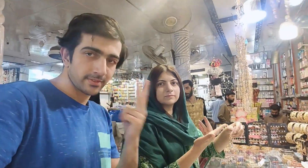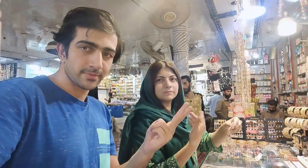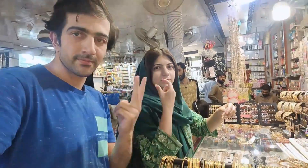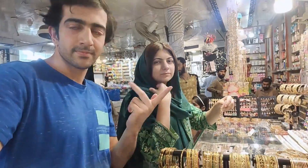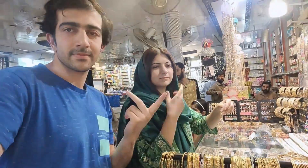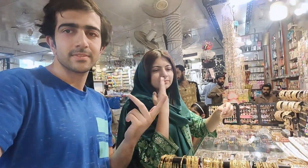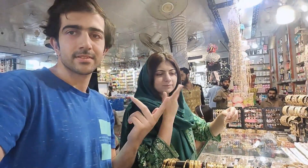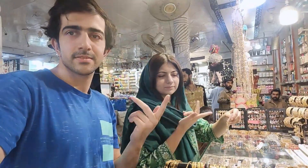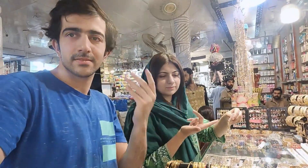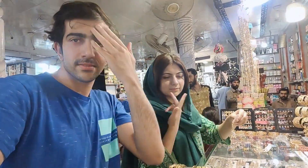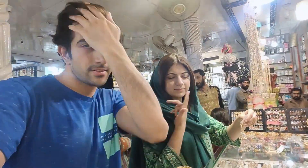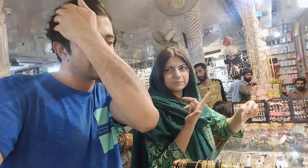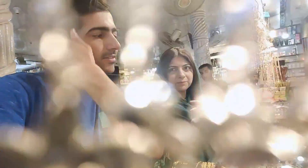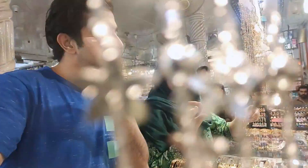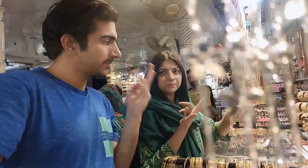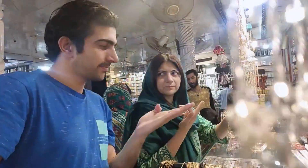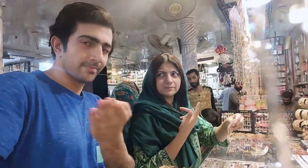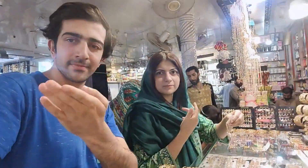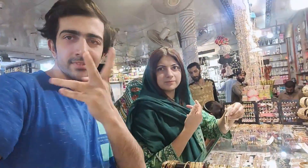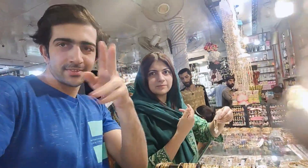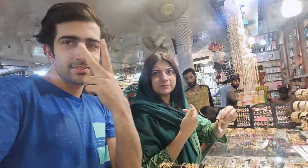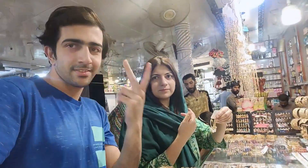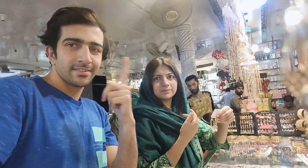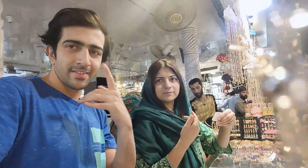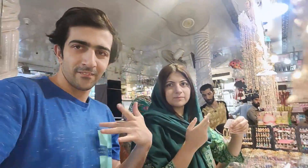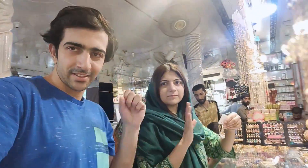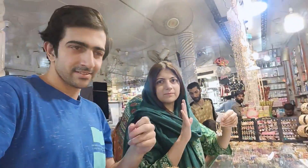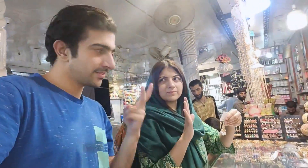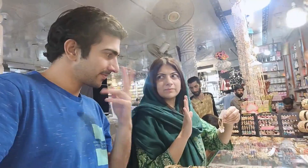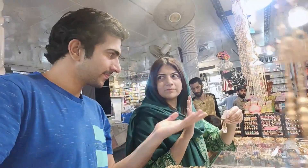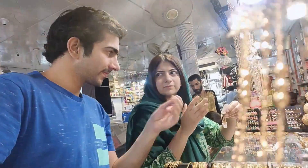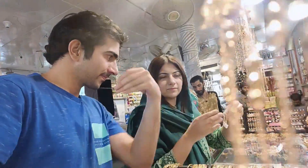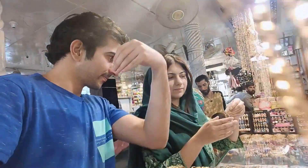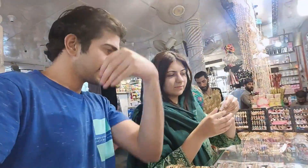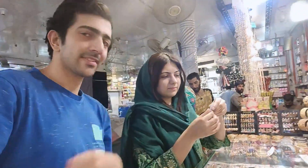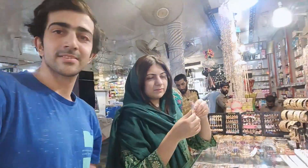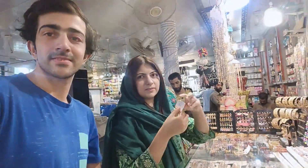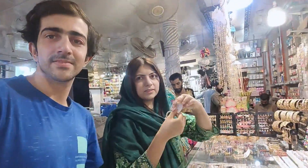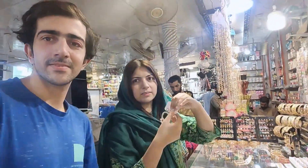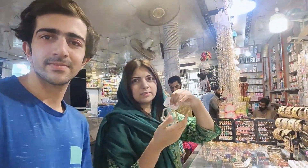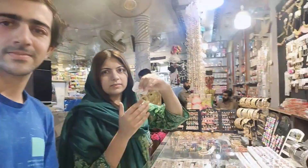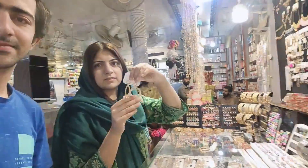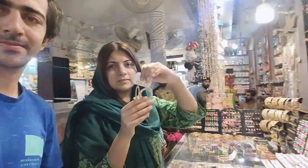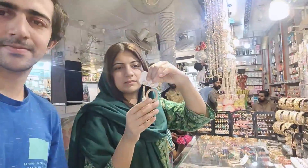अच्छा खैर, देख रही हो देख रही हो, क्या लेना है तुमने। ये देखो जरा भाई, आपको पसंद आ रही है ये ज्वेलरी,